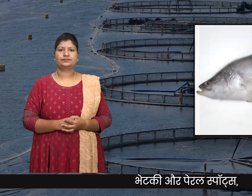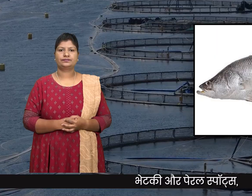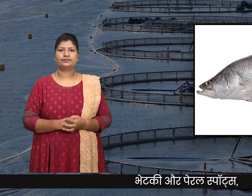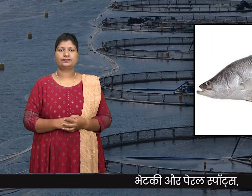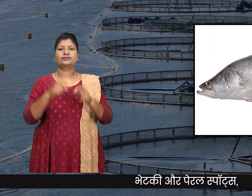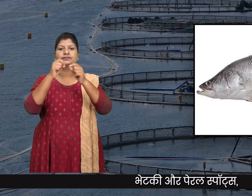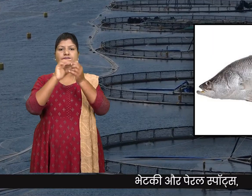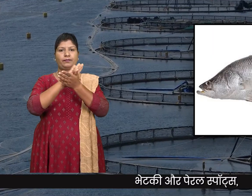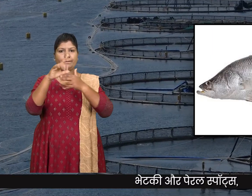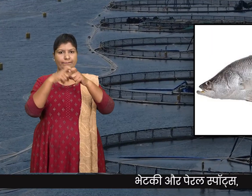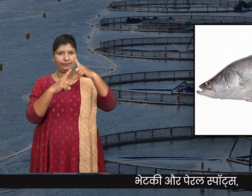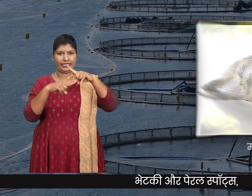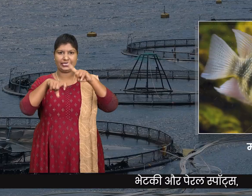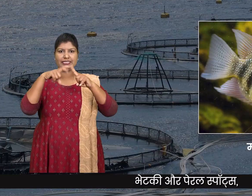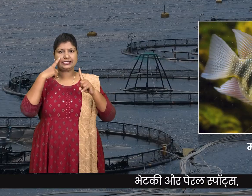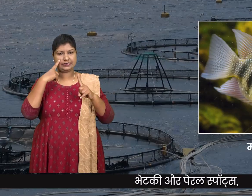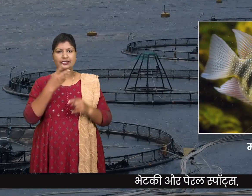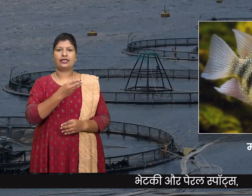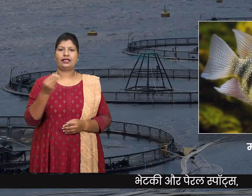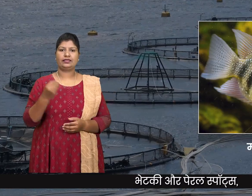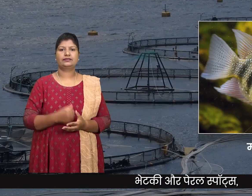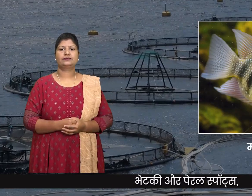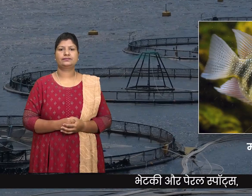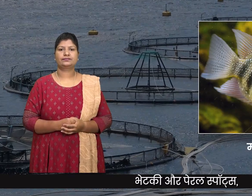बेटकी और पेरल स्पॉट्स